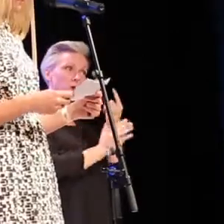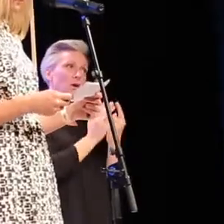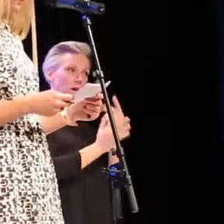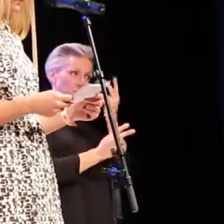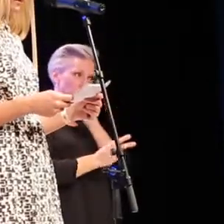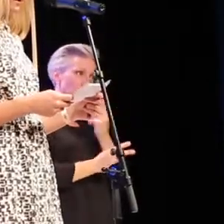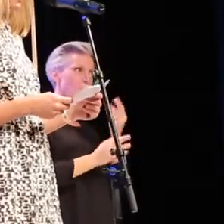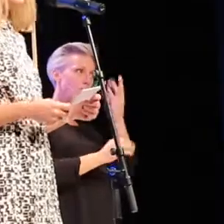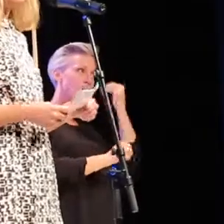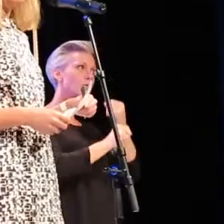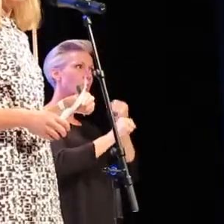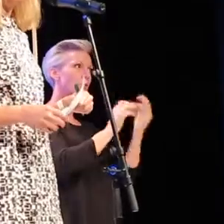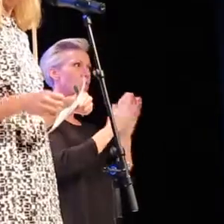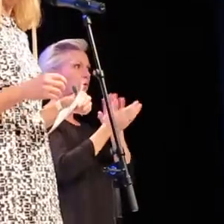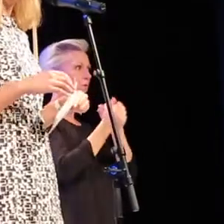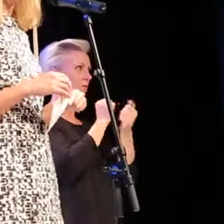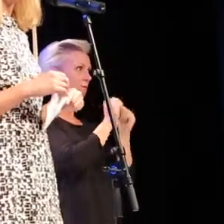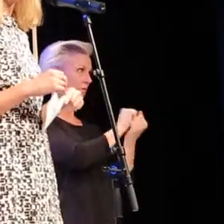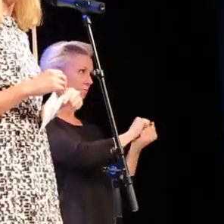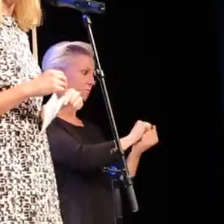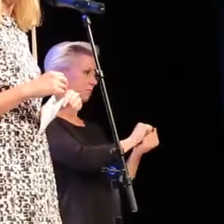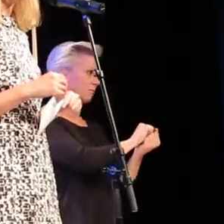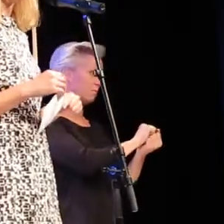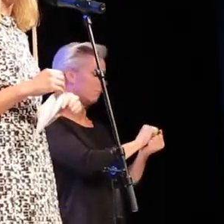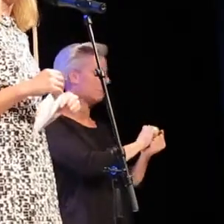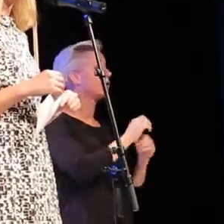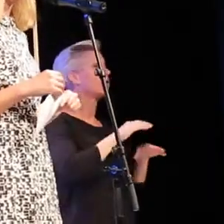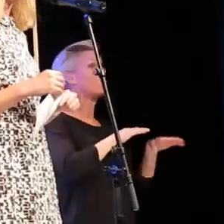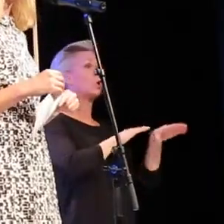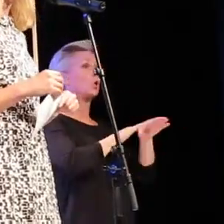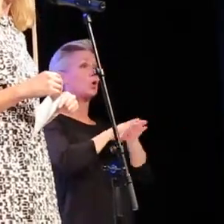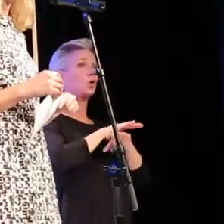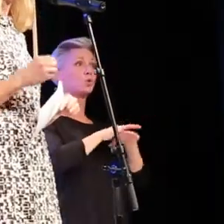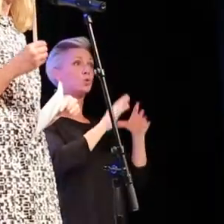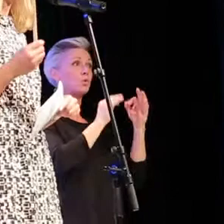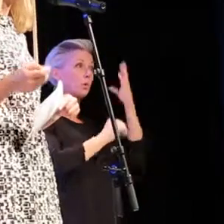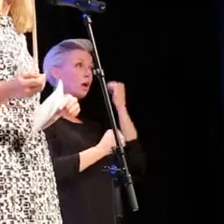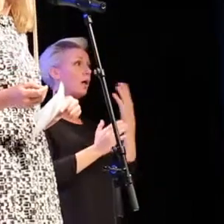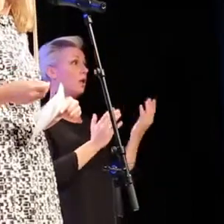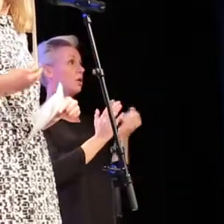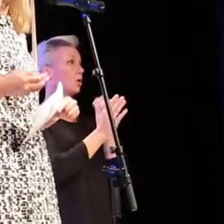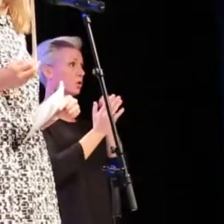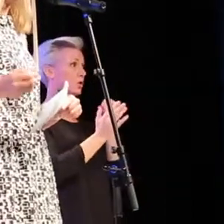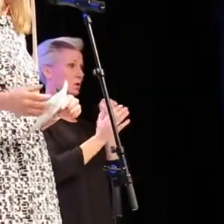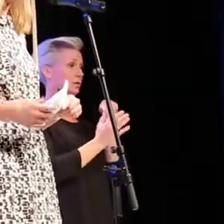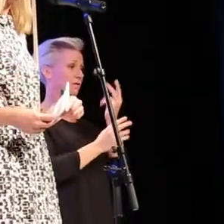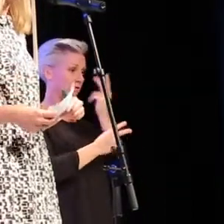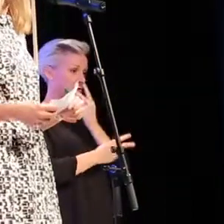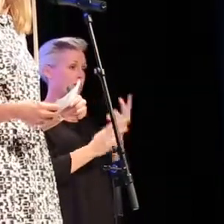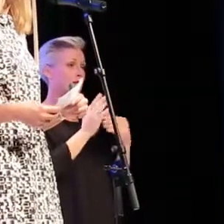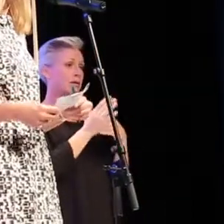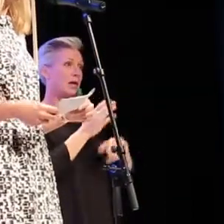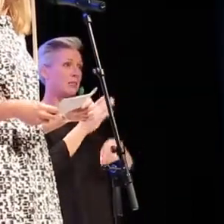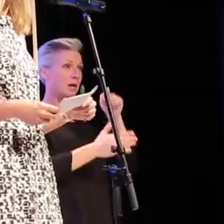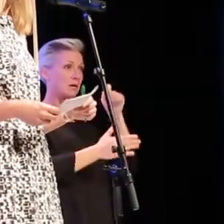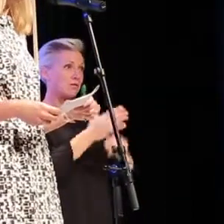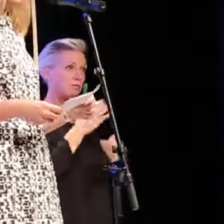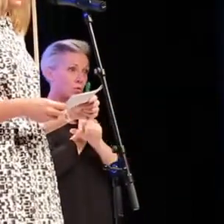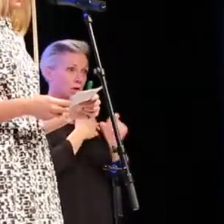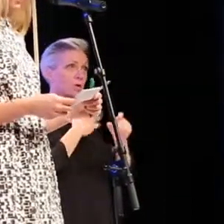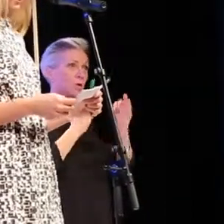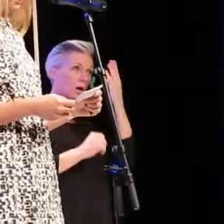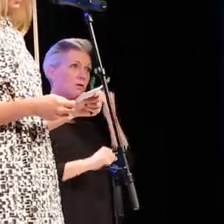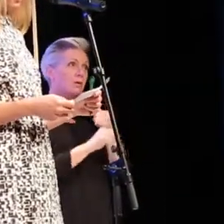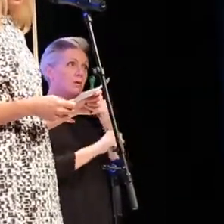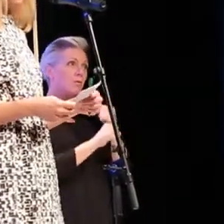hur man ställer om. Men en grundförutsättning för att staden ska lyckas är också att visa för medborgarna hur de kan leva mer klimat- och